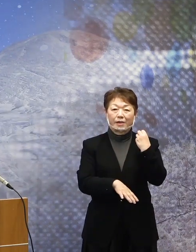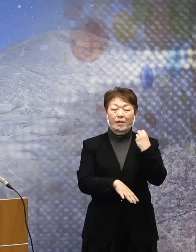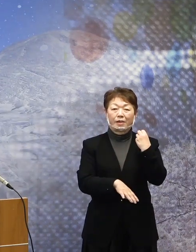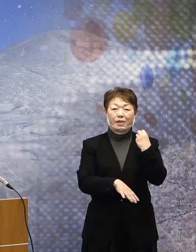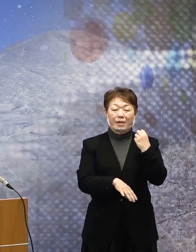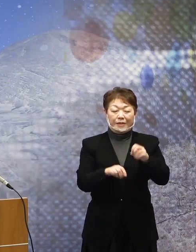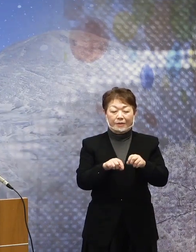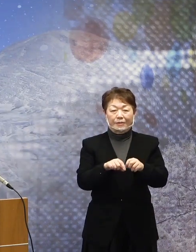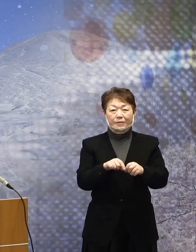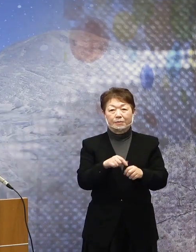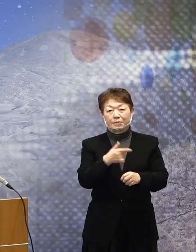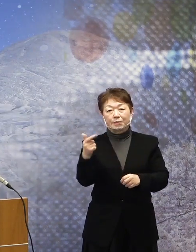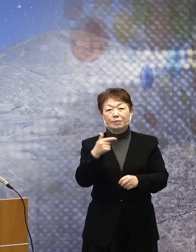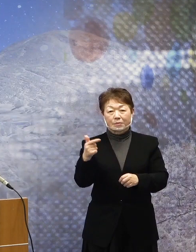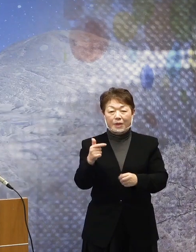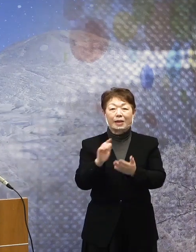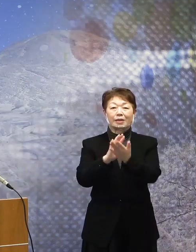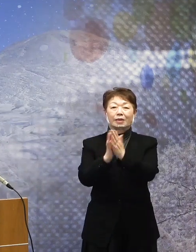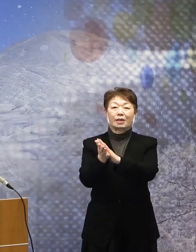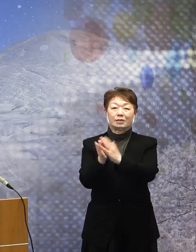状況がひどくなれば再度こう県に、